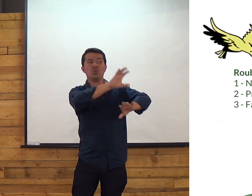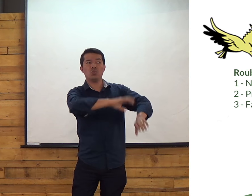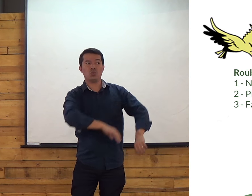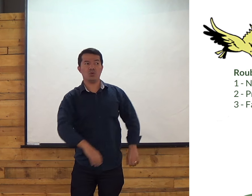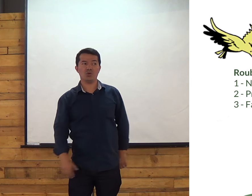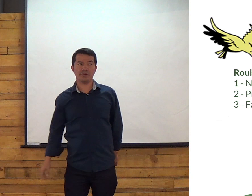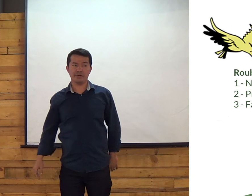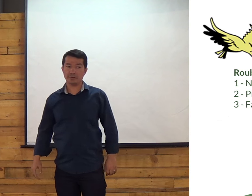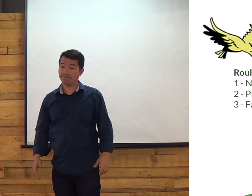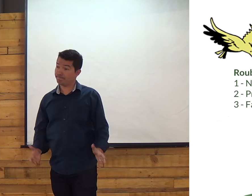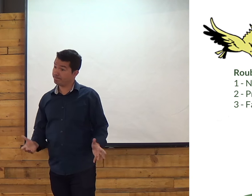seduzi-lo.